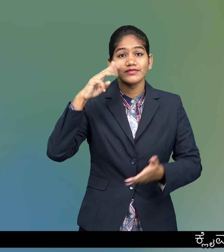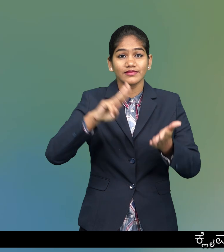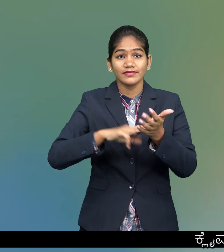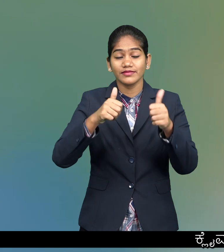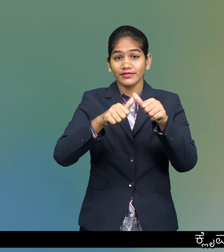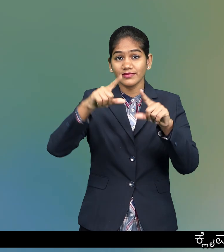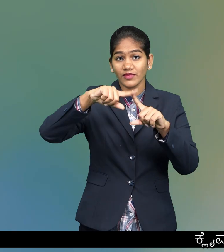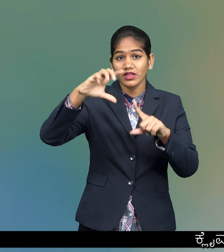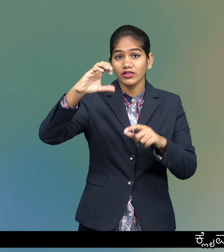ಕ್ಲೈಮಾಟೋಗ್ರಾಫ್ಸ್.